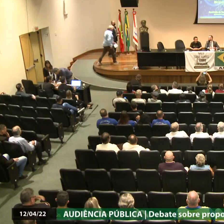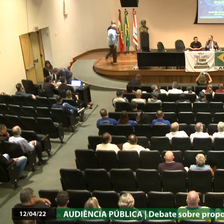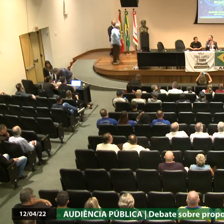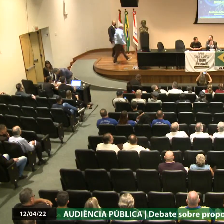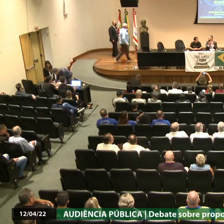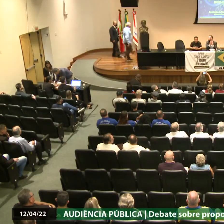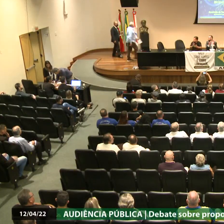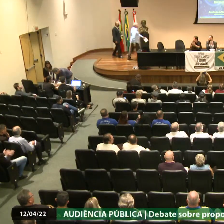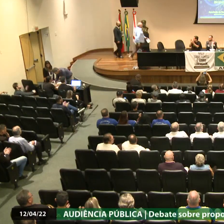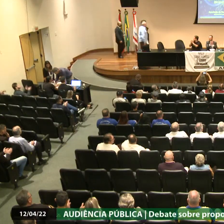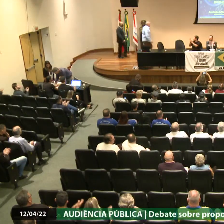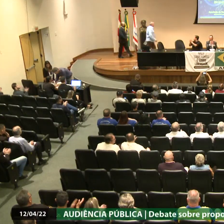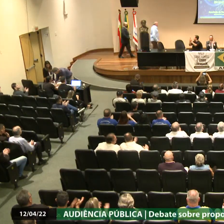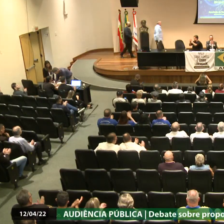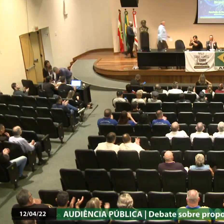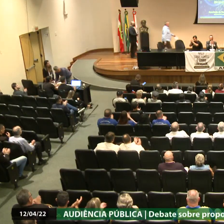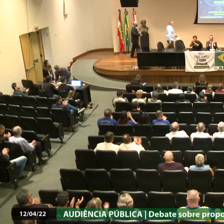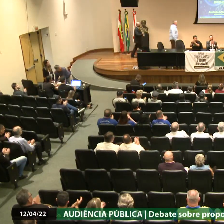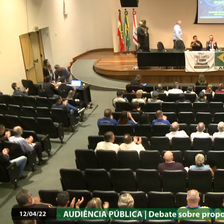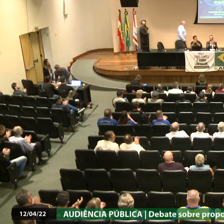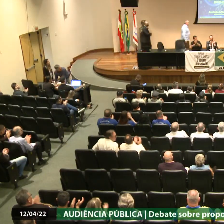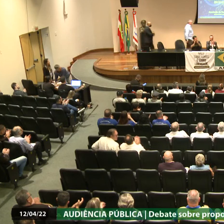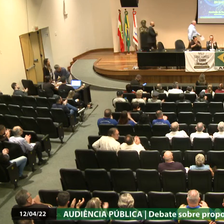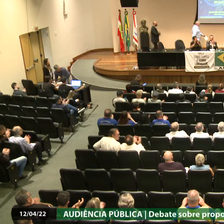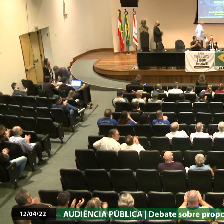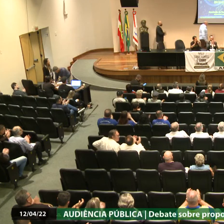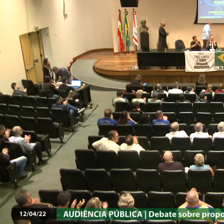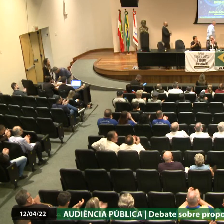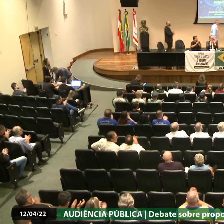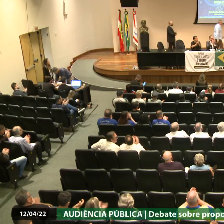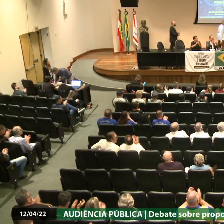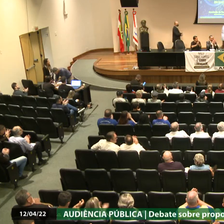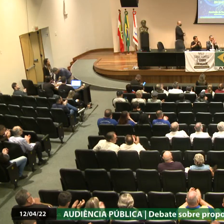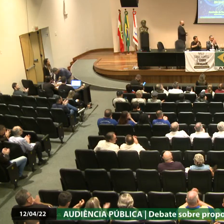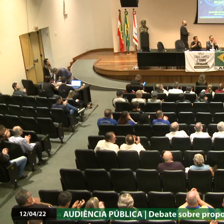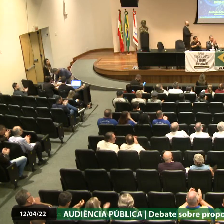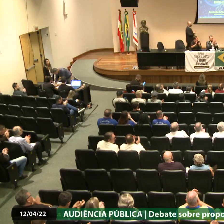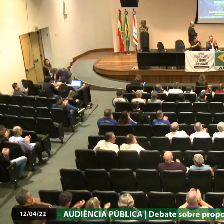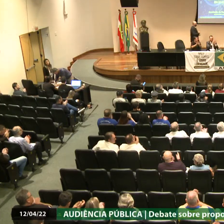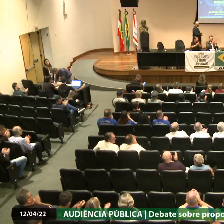é porque é só seguir o